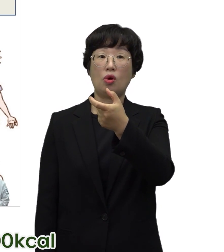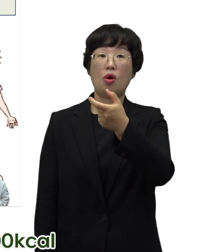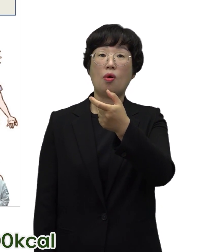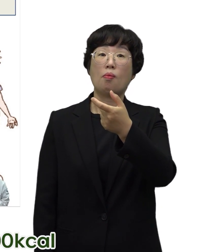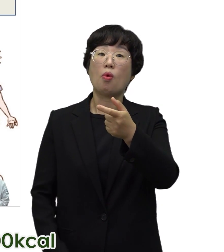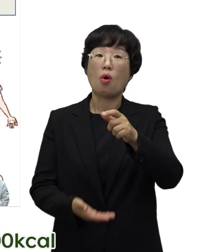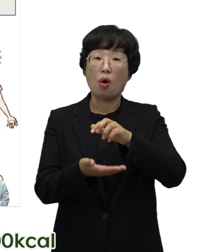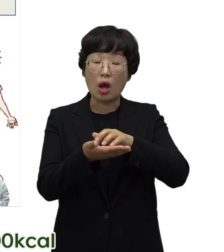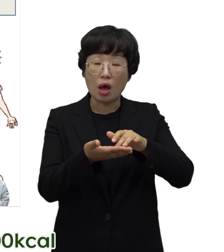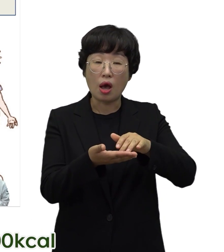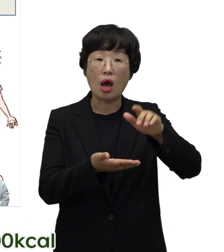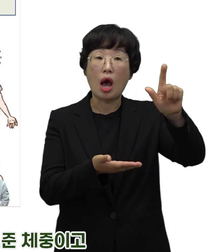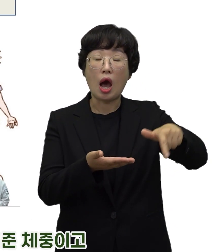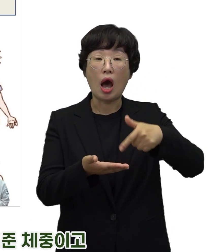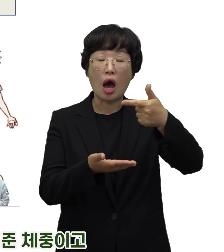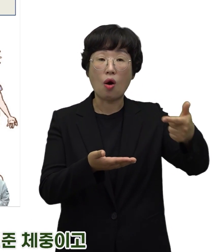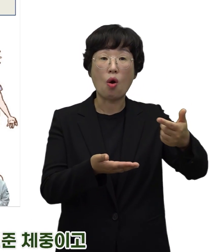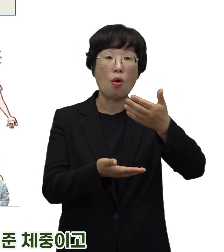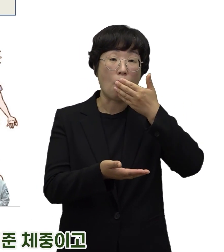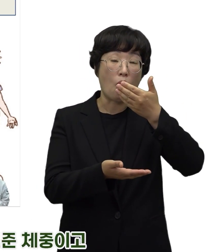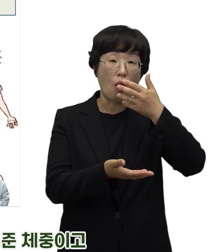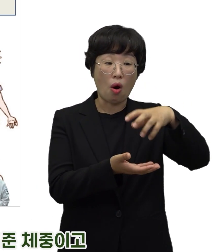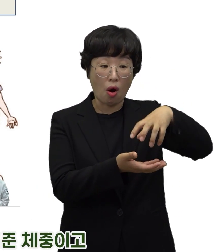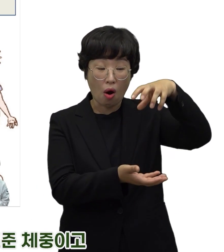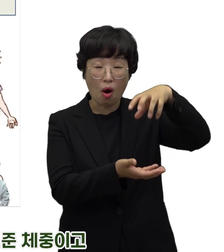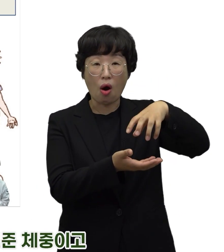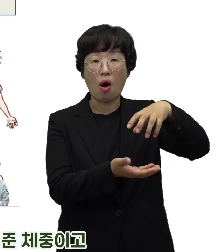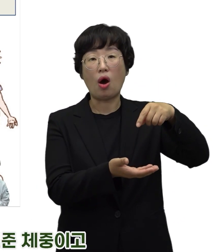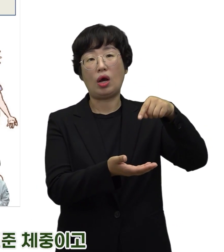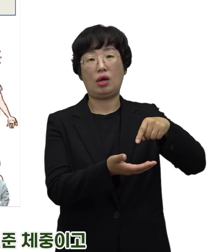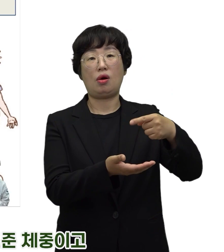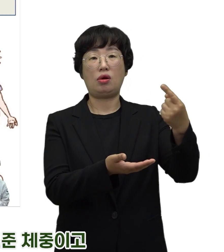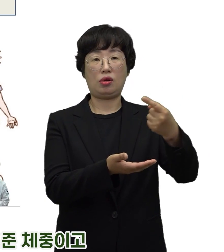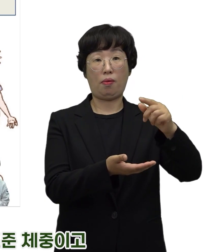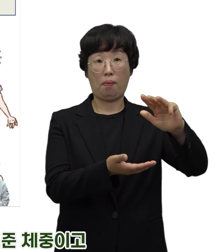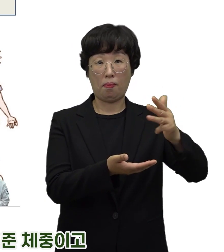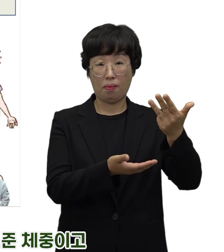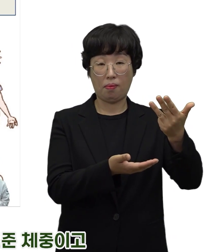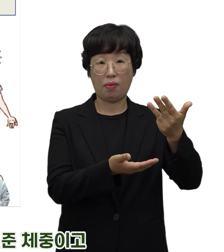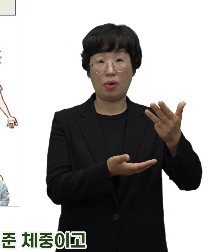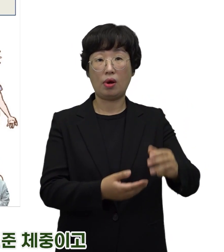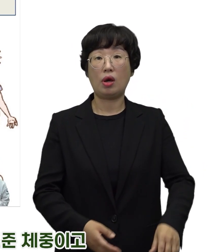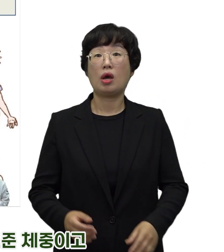열량이 1800, 여자는 155cm이신 분은